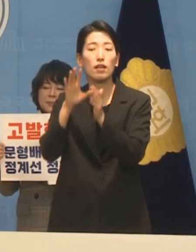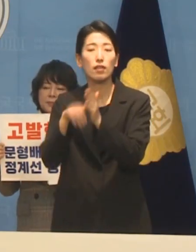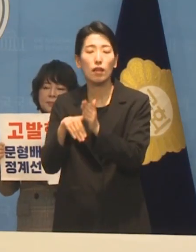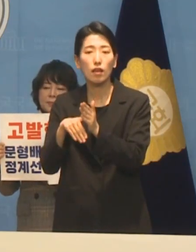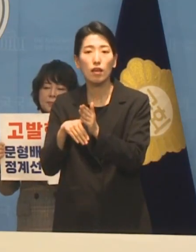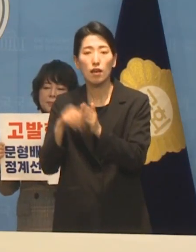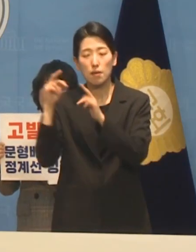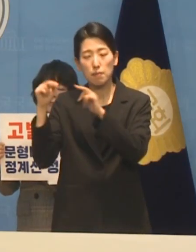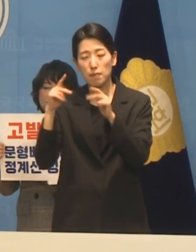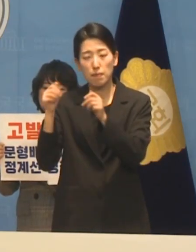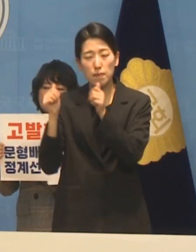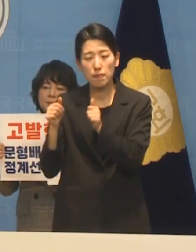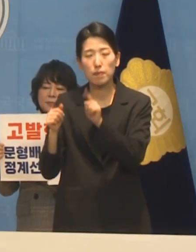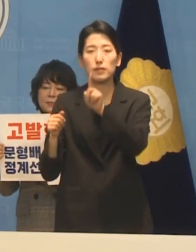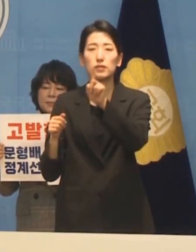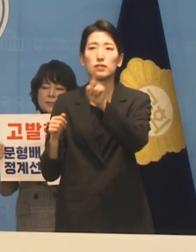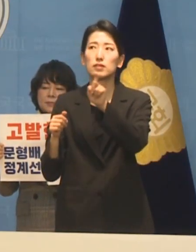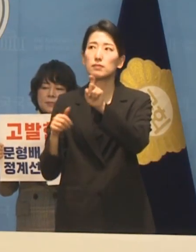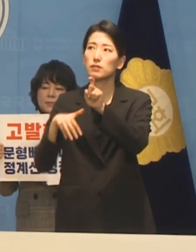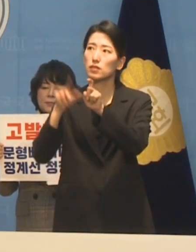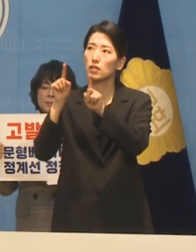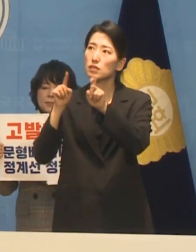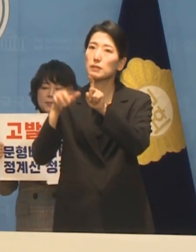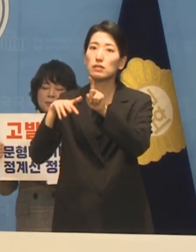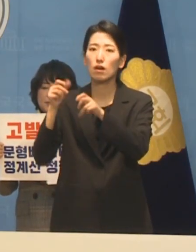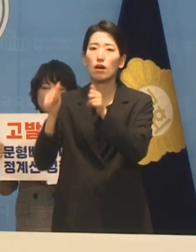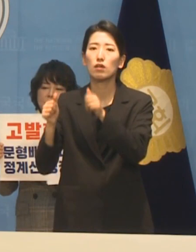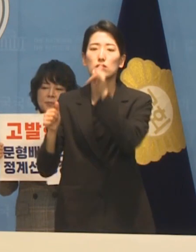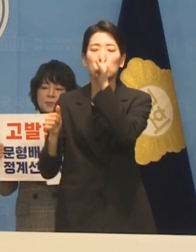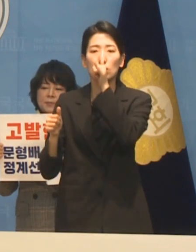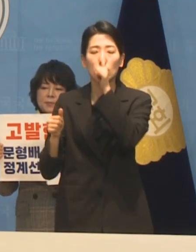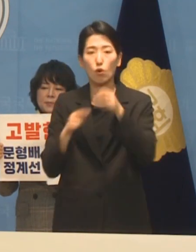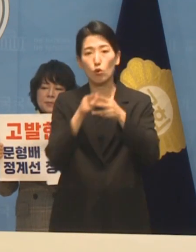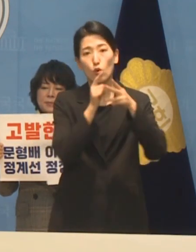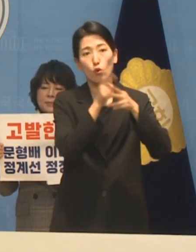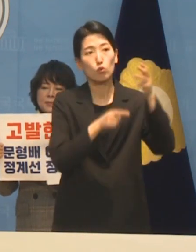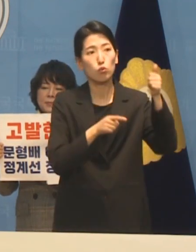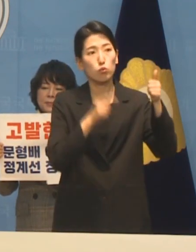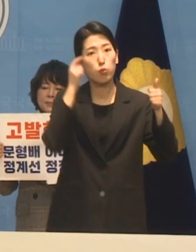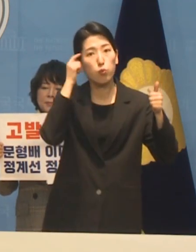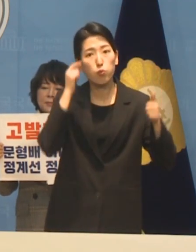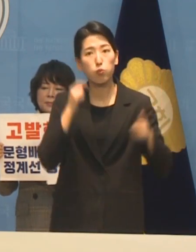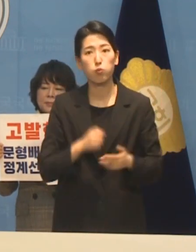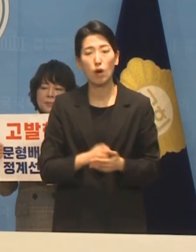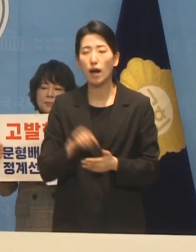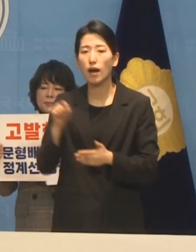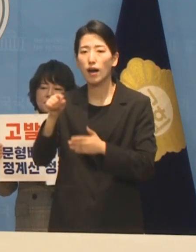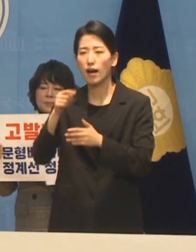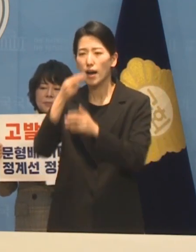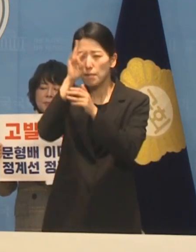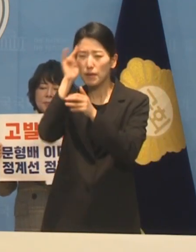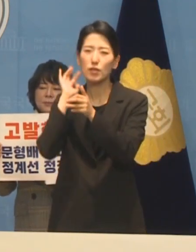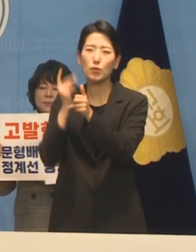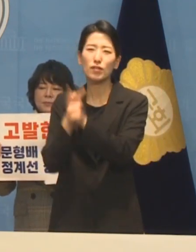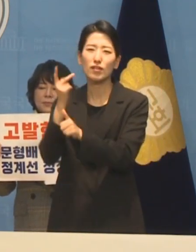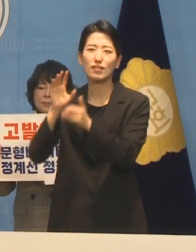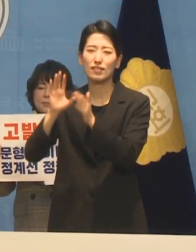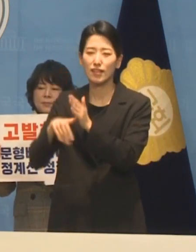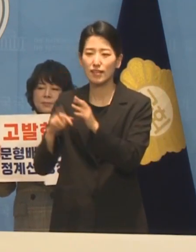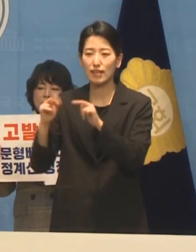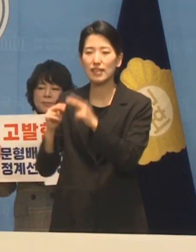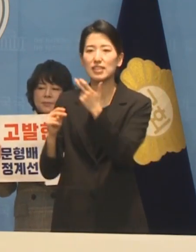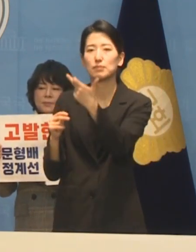변론이 진행되었으나 윤석열 대통령은 10차 변론으로 마쳤습니다. 이것은 졸속 재판이며 대단히